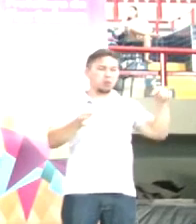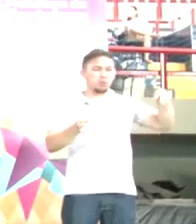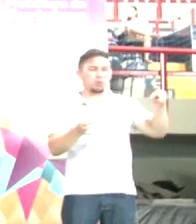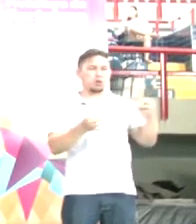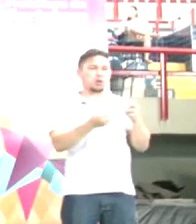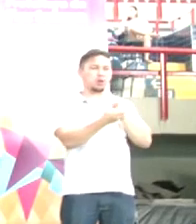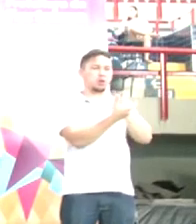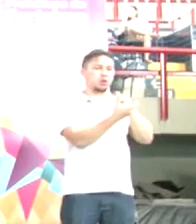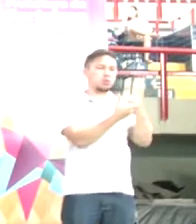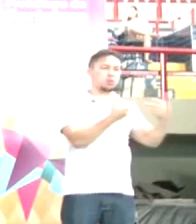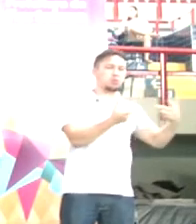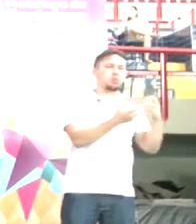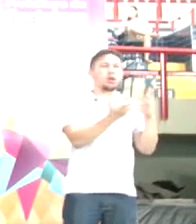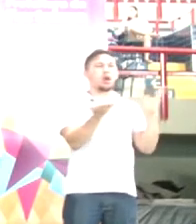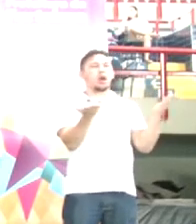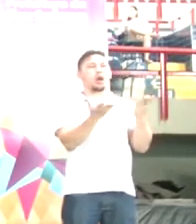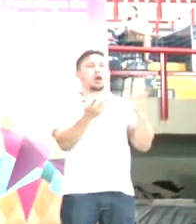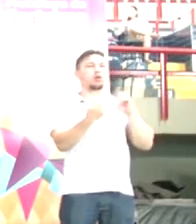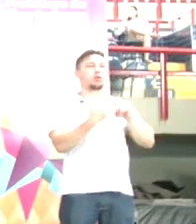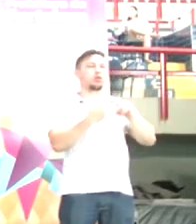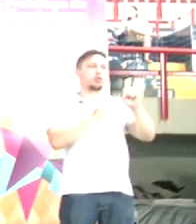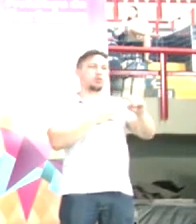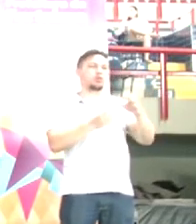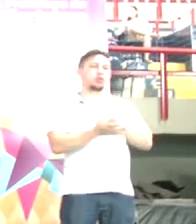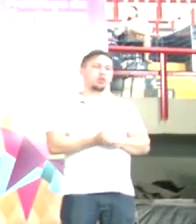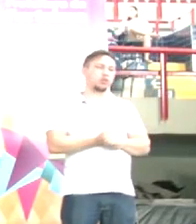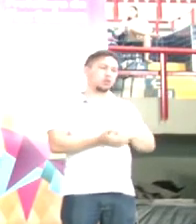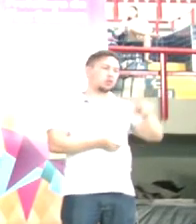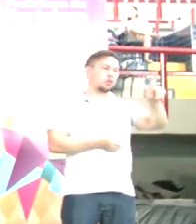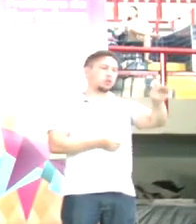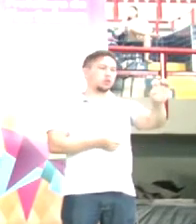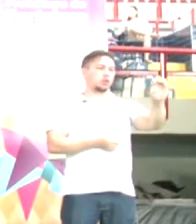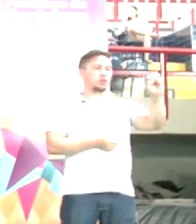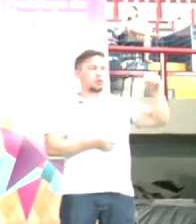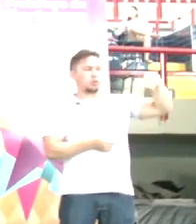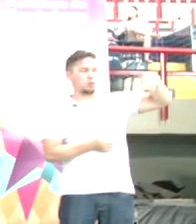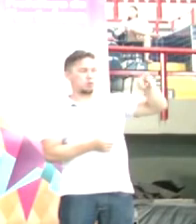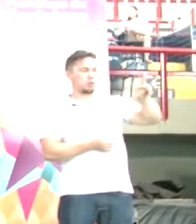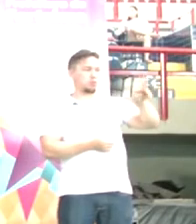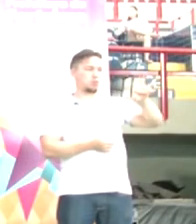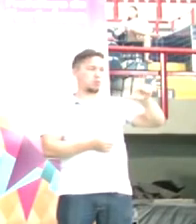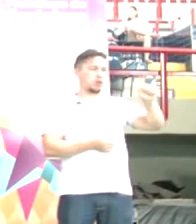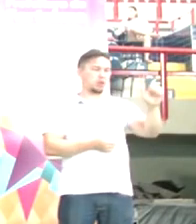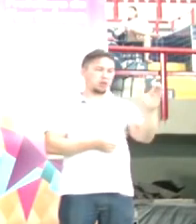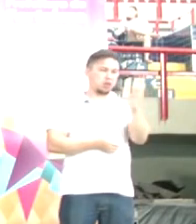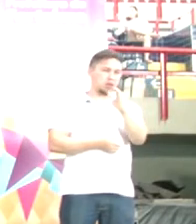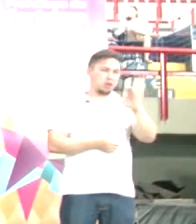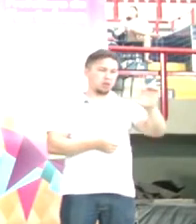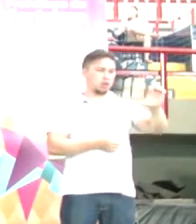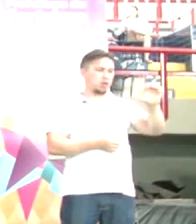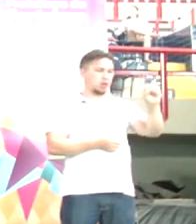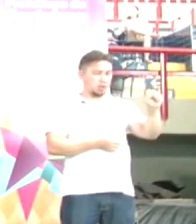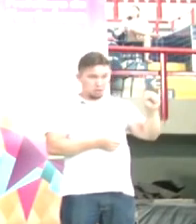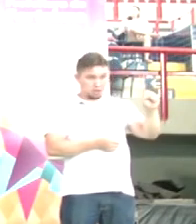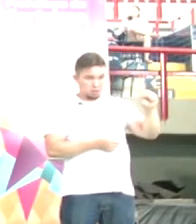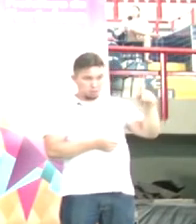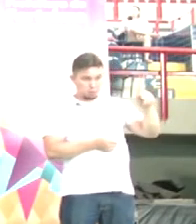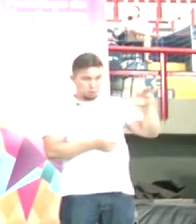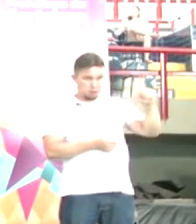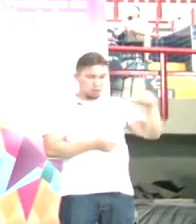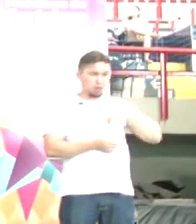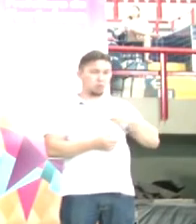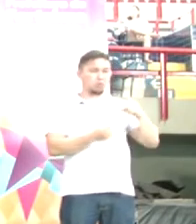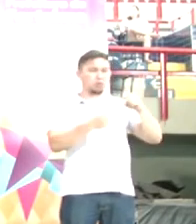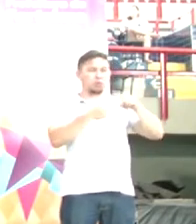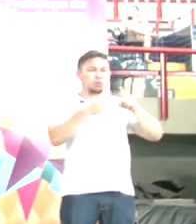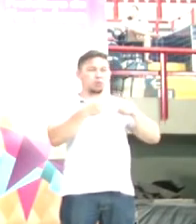pouquinho agora a geometria espacial, 2 tipos de sólidos, que é o cilindro e a